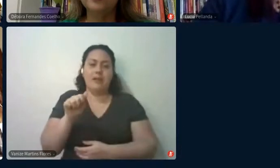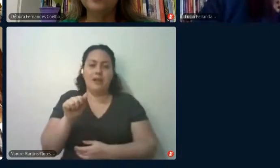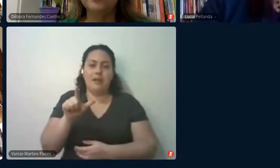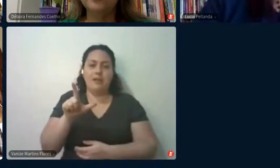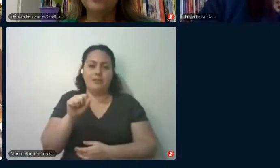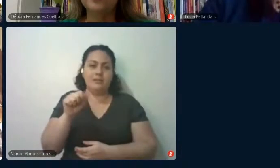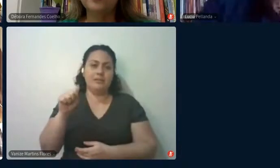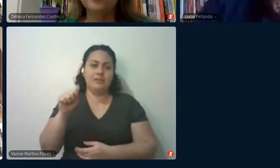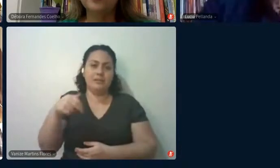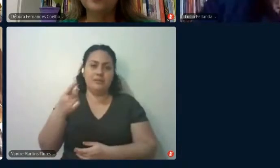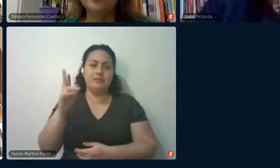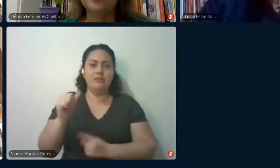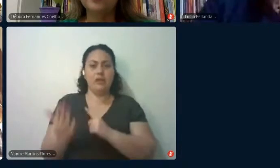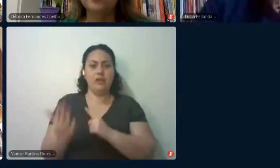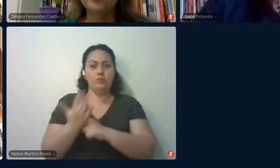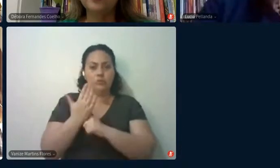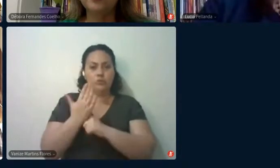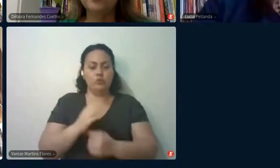Bom, pessoal,